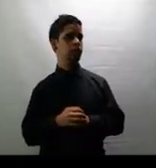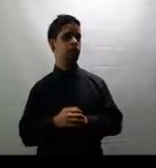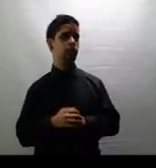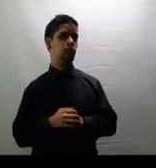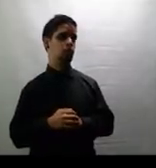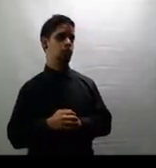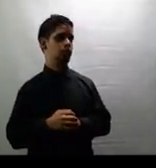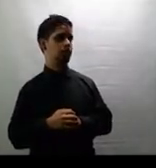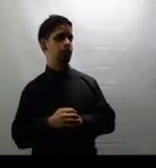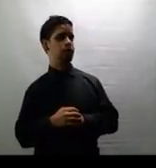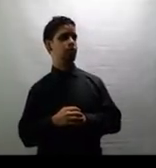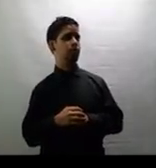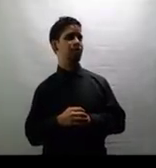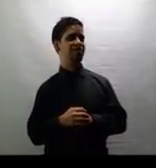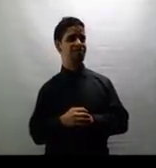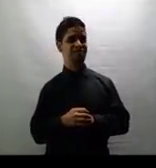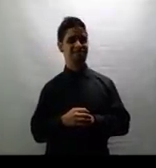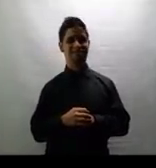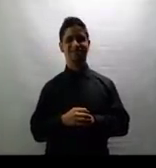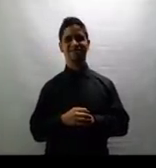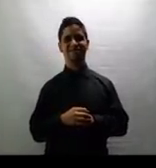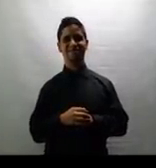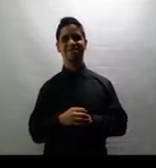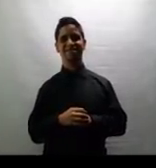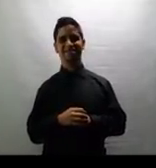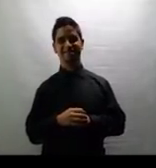es algo fuerte que no